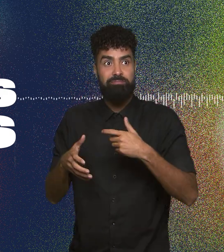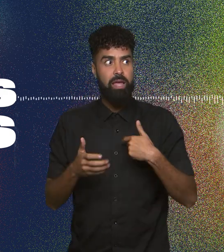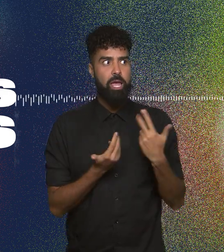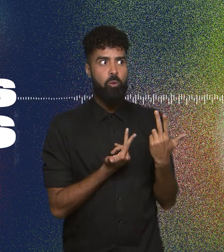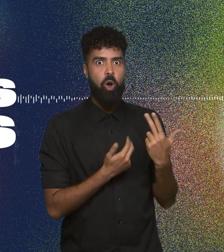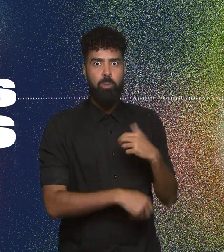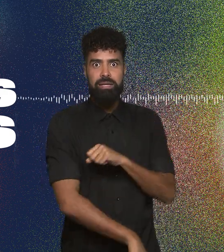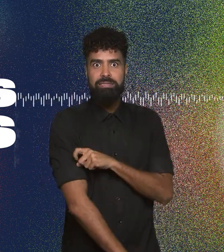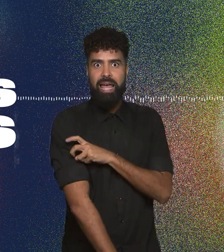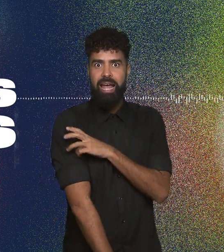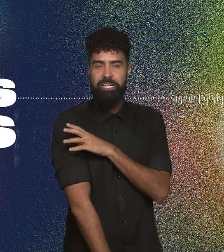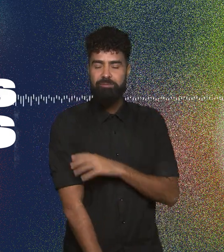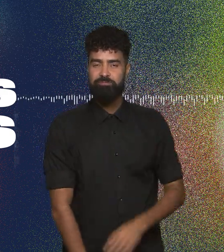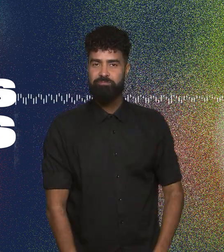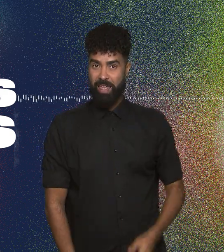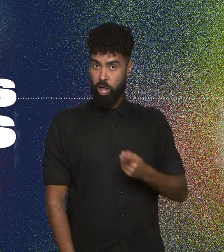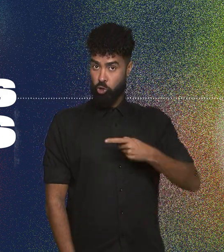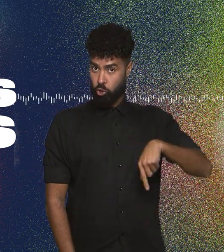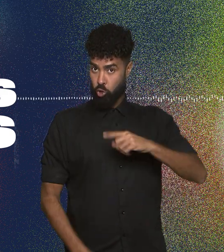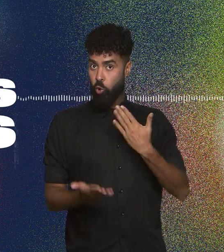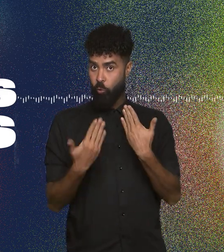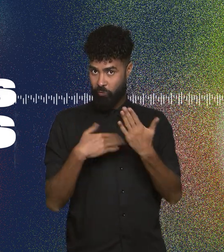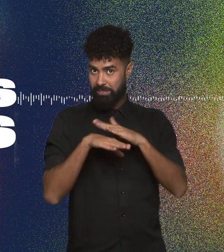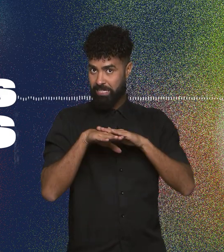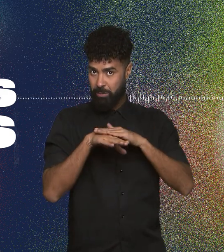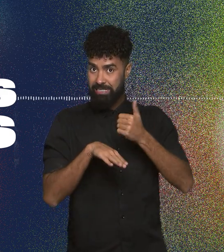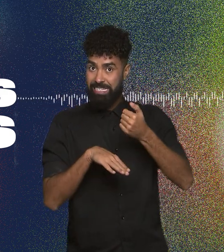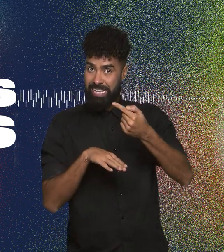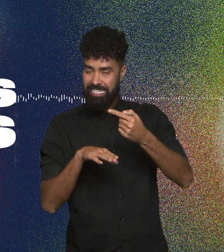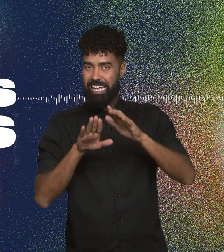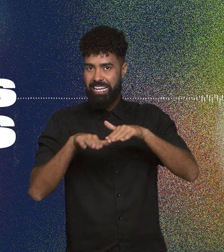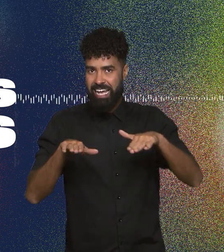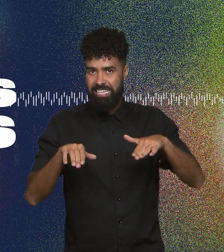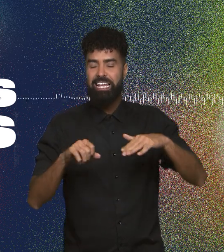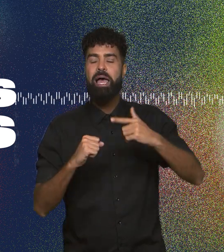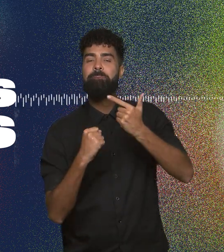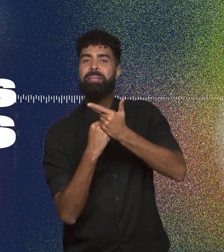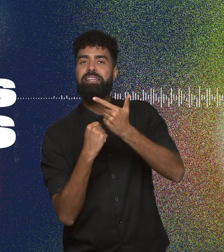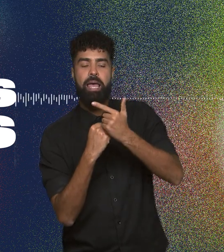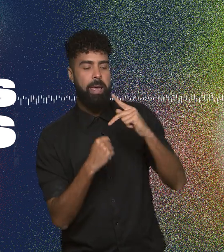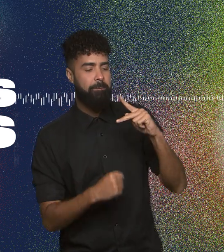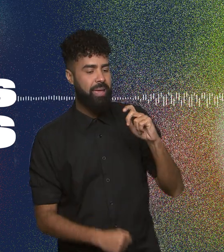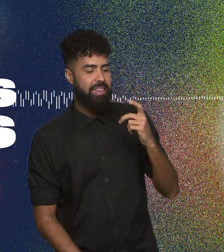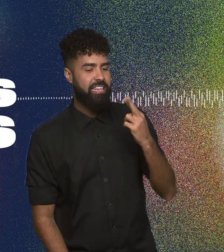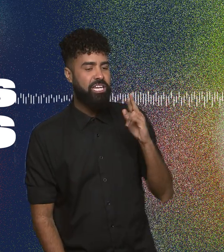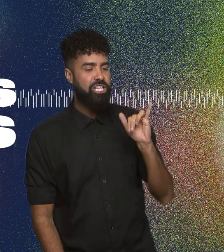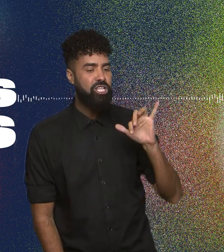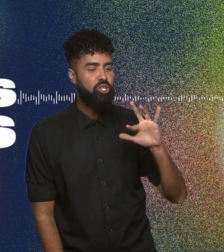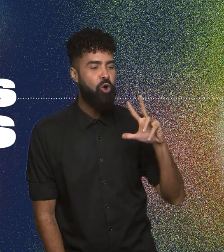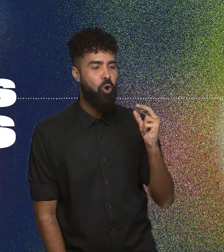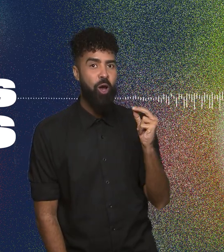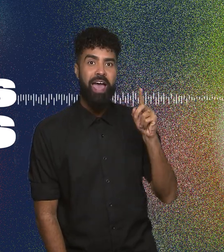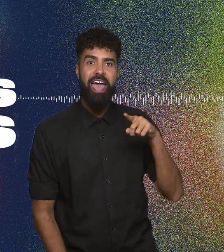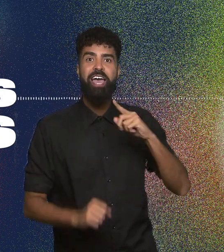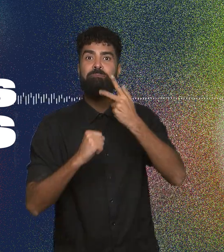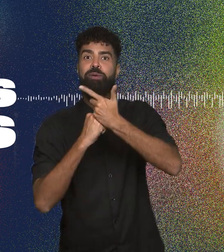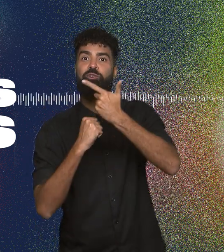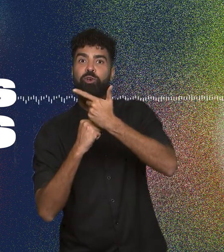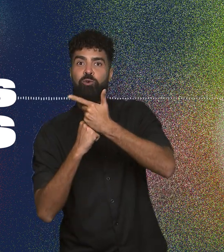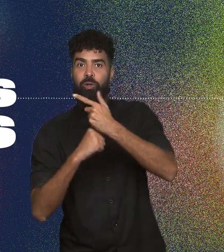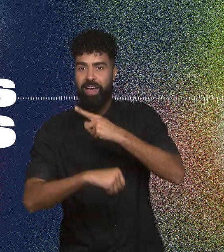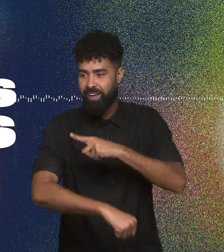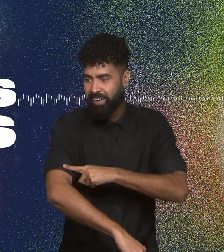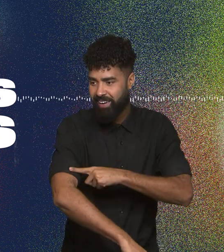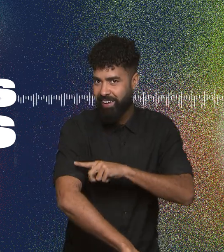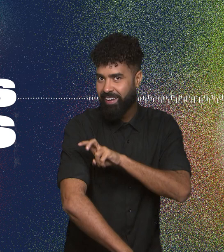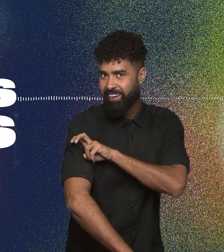Conversamos com 17 crianças do Pedrinho, como são chamados os campi que atendem a primeira etapa do ensino fundamental. Todas e